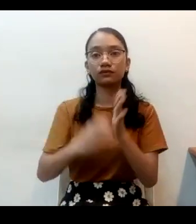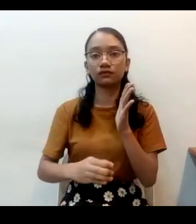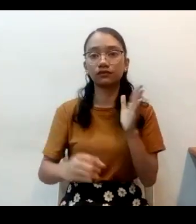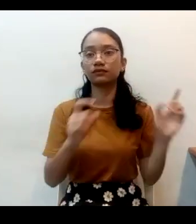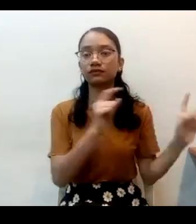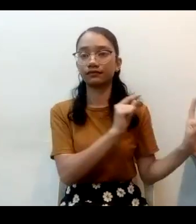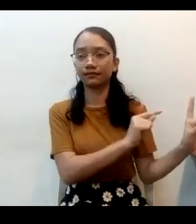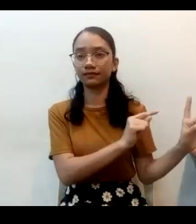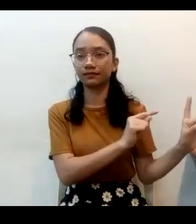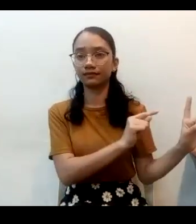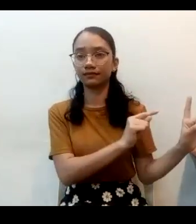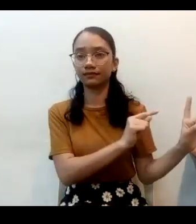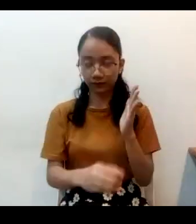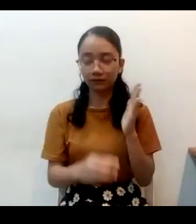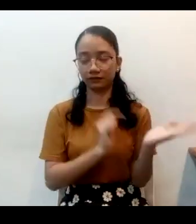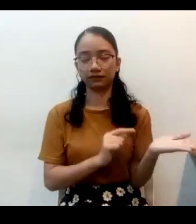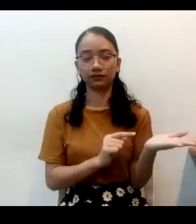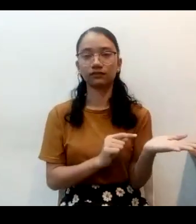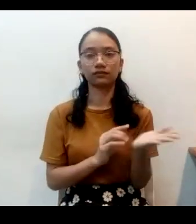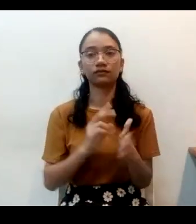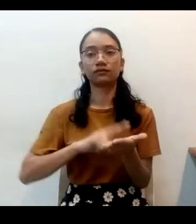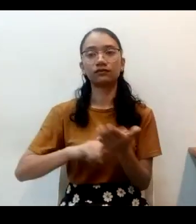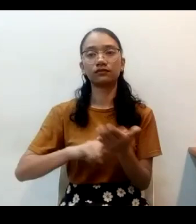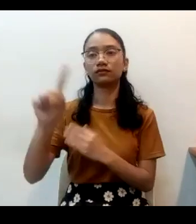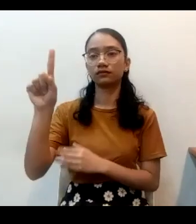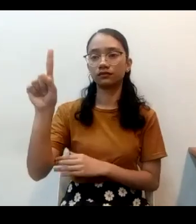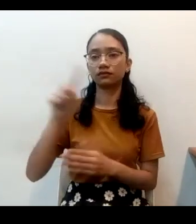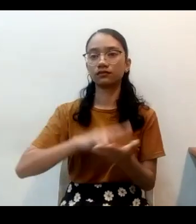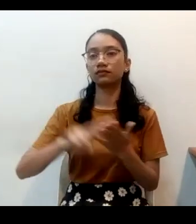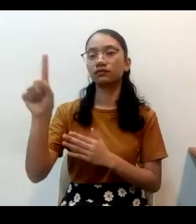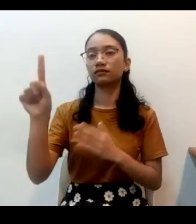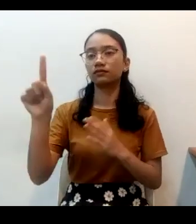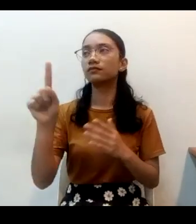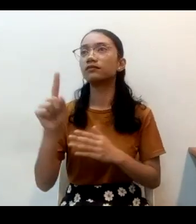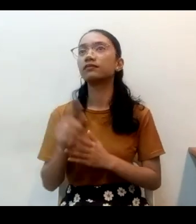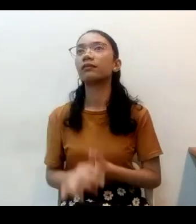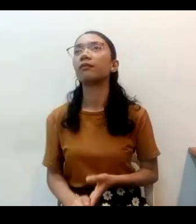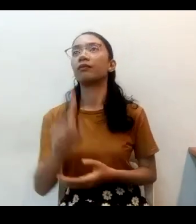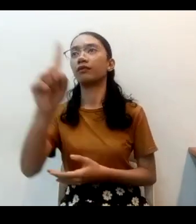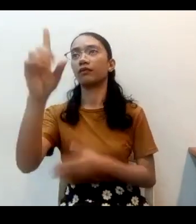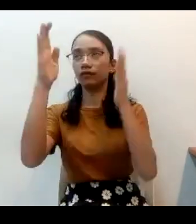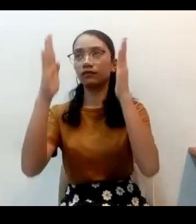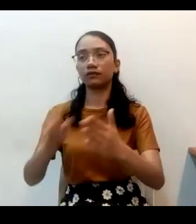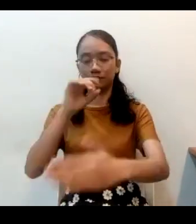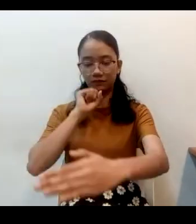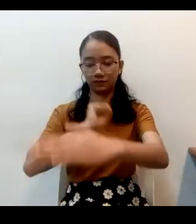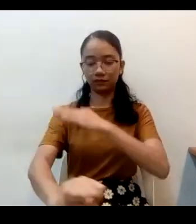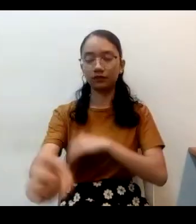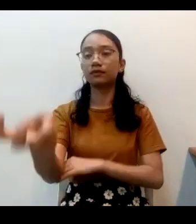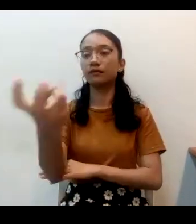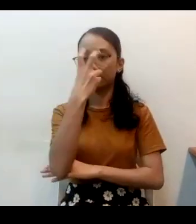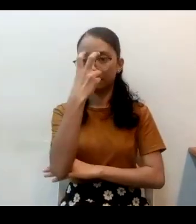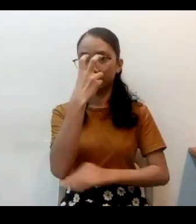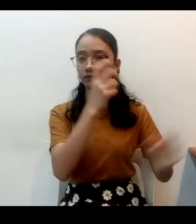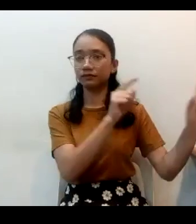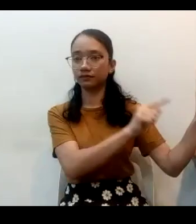sa pamamagitan po ng kapitulo na to. The verse 1, there is the born blind. Kaya sa talatang 1, dito po yung lalaking